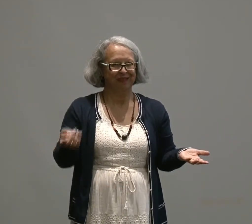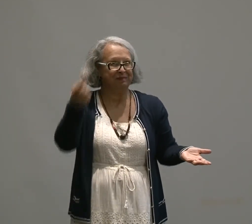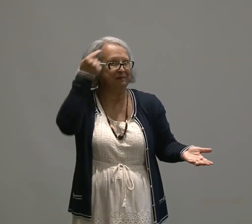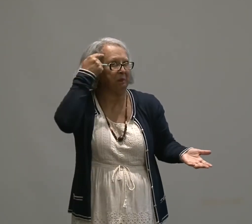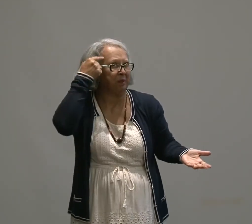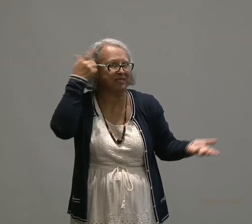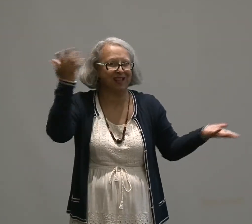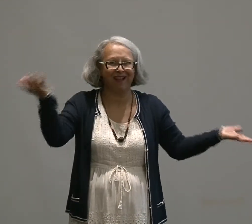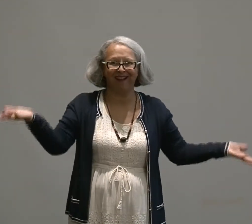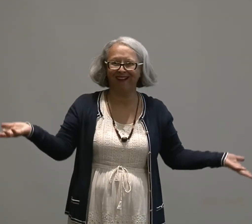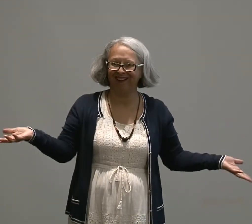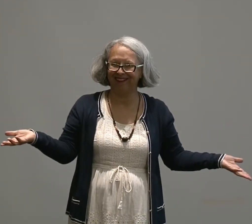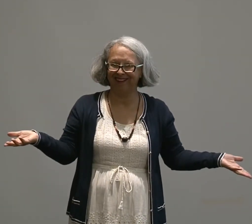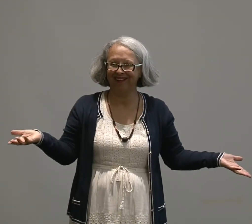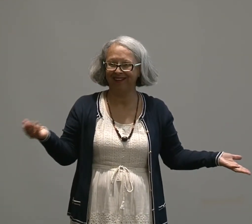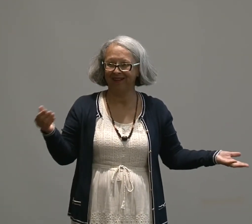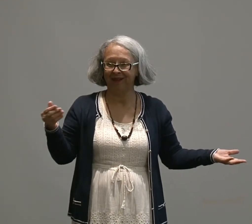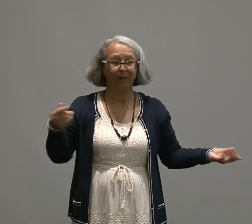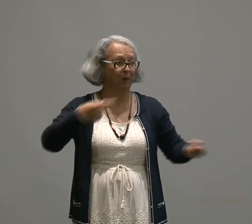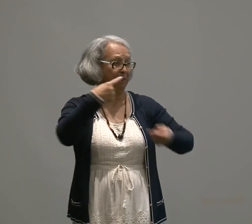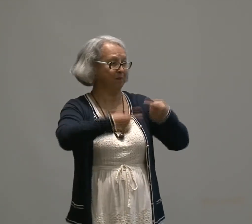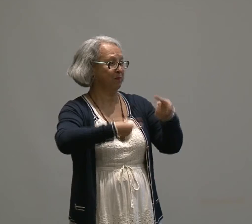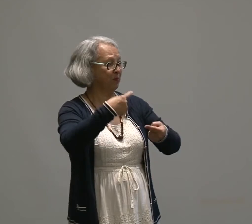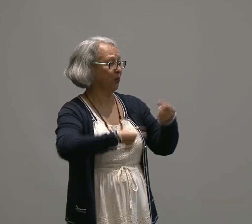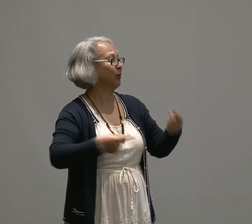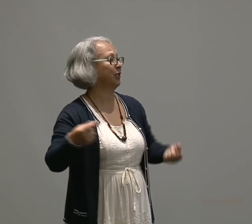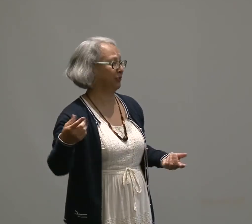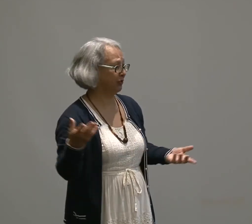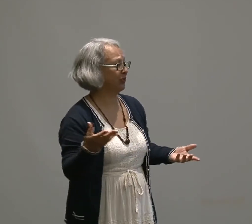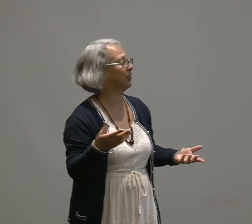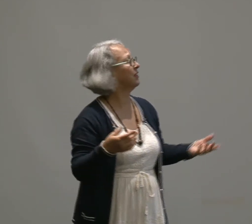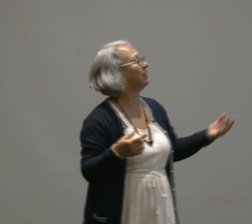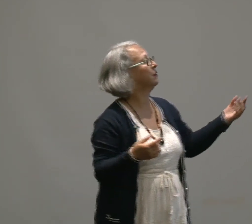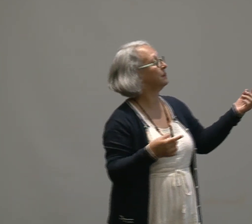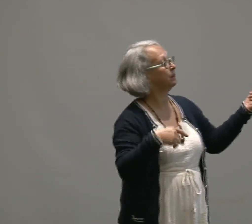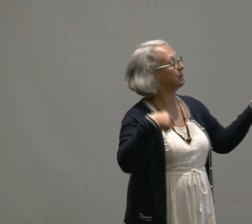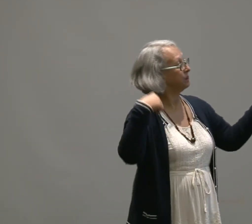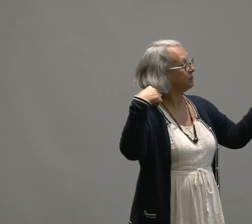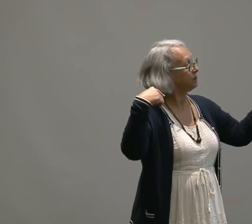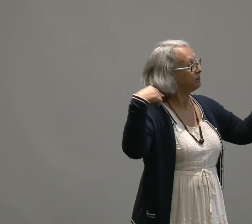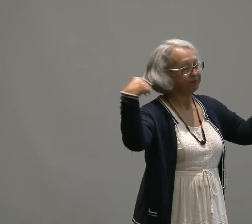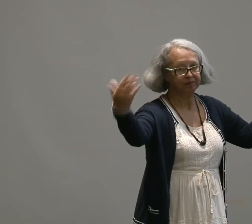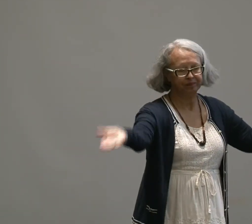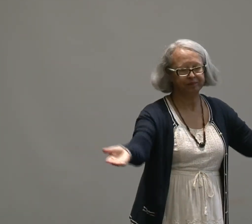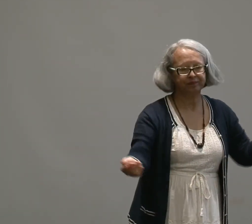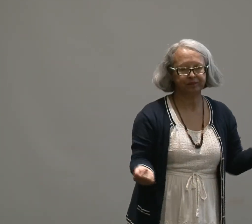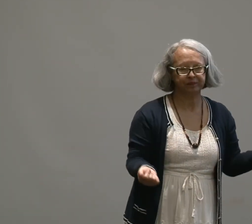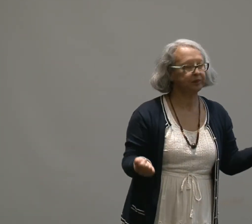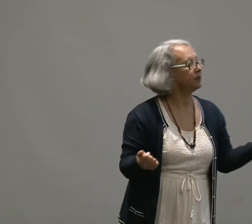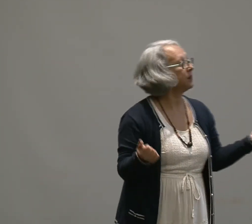Por que não? Um CAS que atenda aos povos ciganos. É uma política pública interessante. Pode